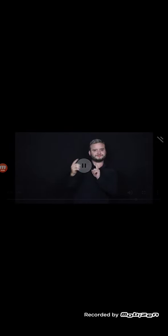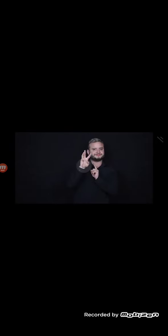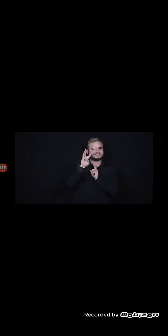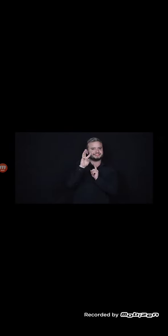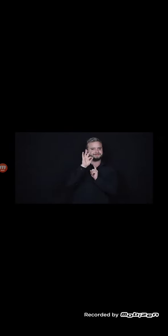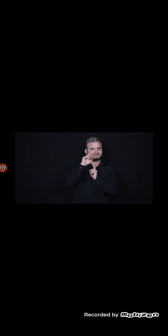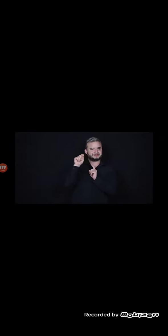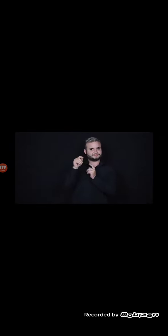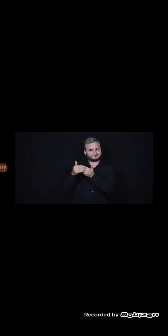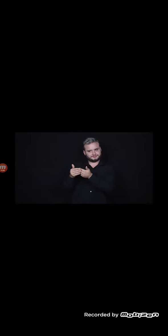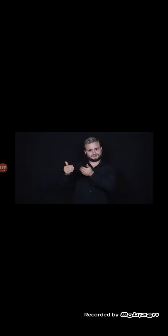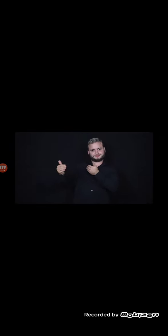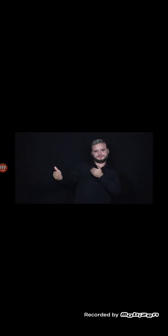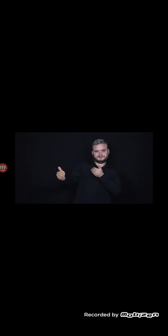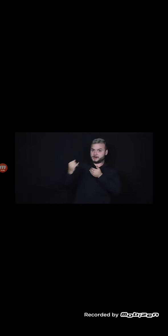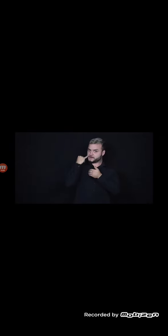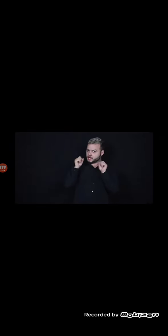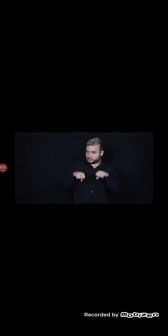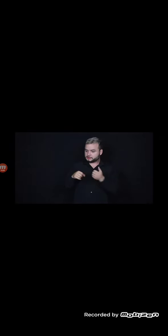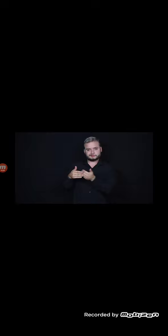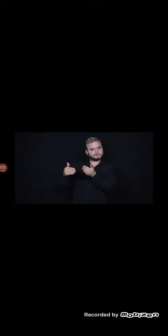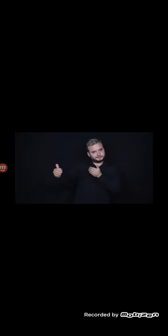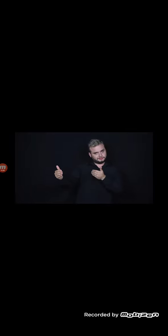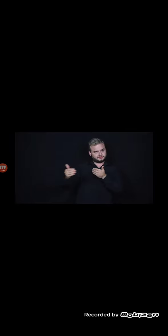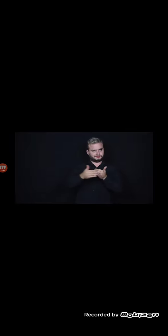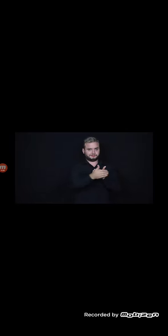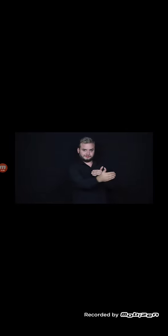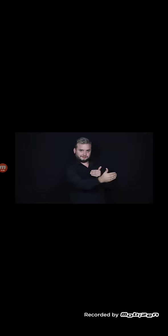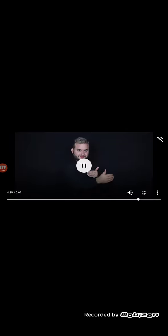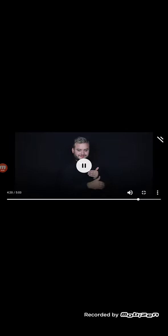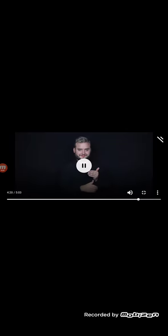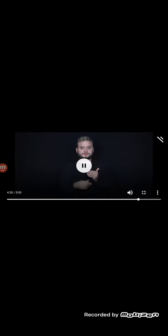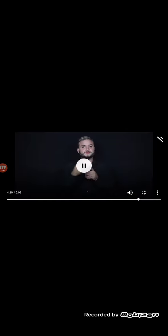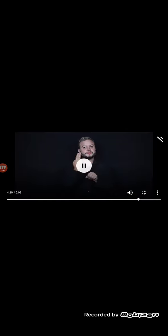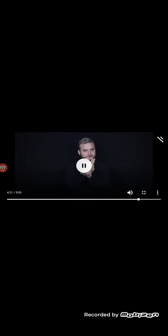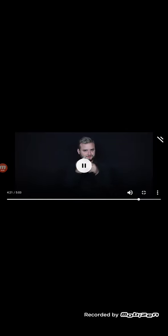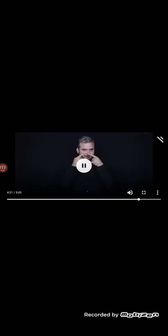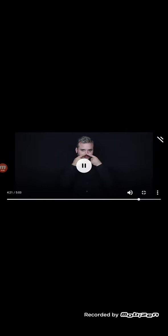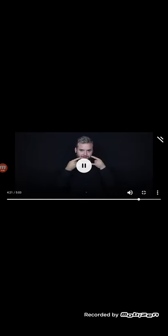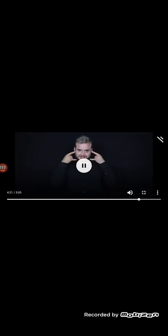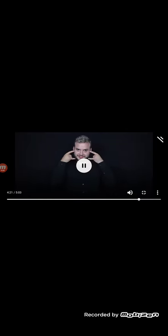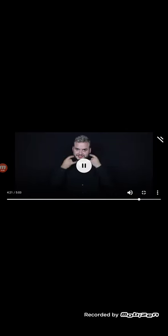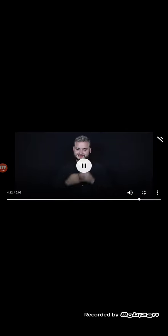कहाँ आ रही अरे यहाँ पे हो रहा है दुकान में शादी हो रही